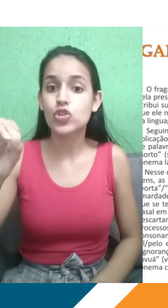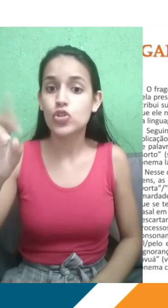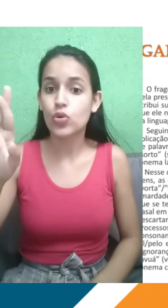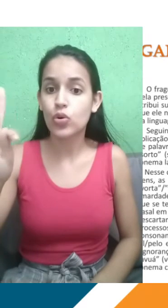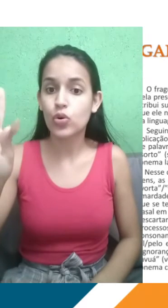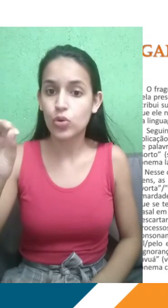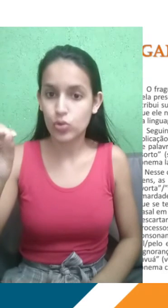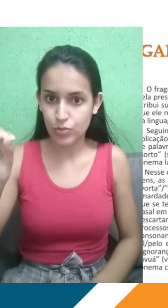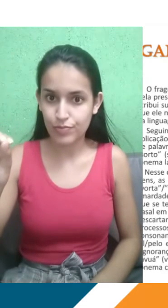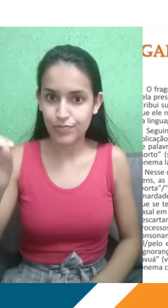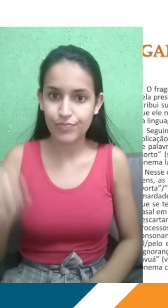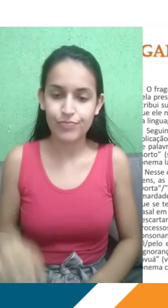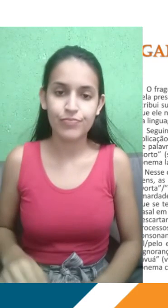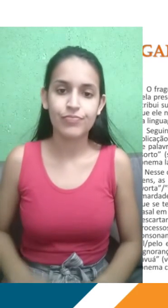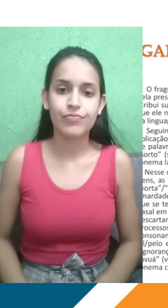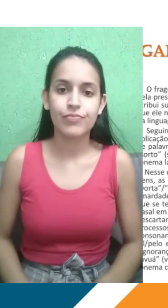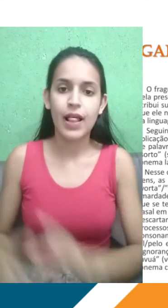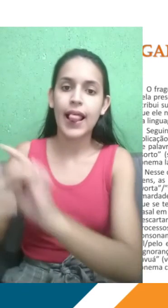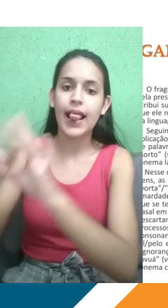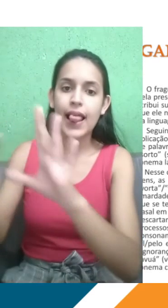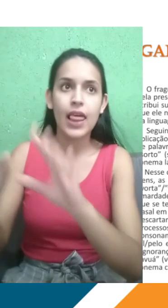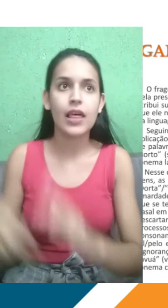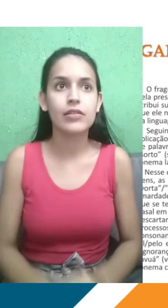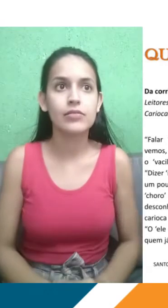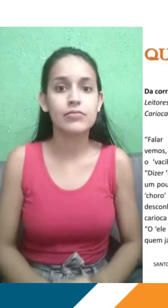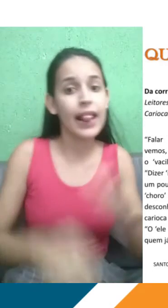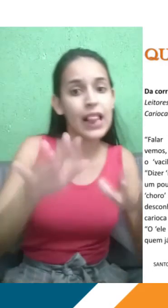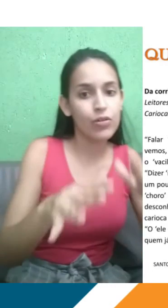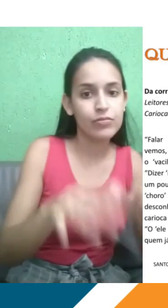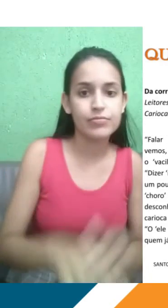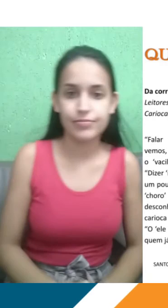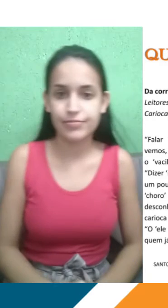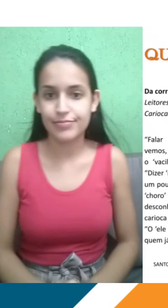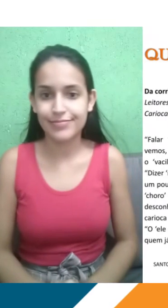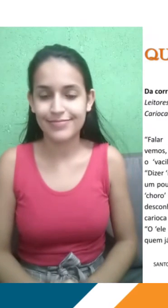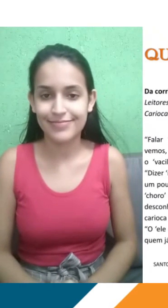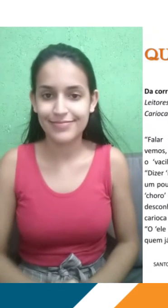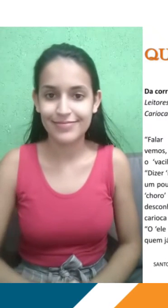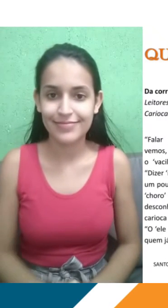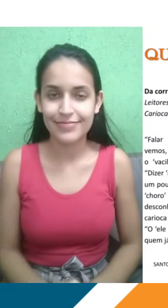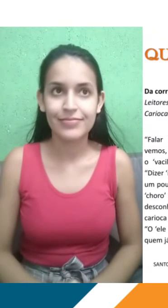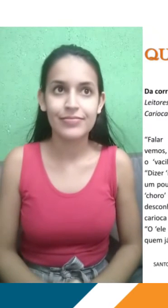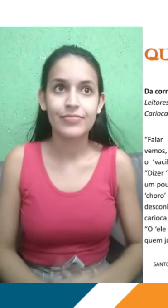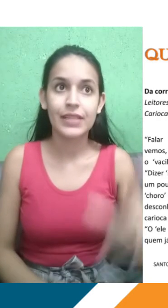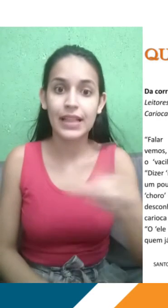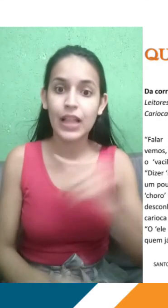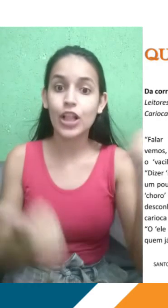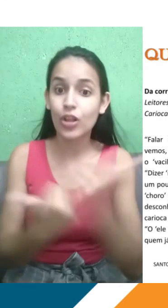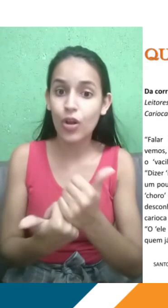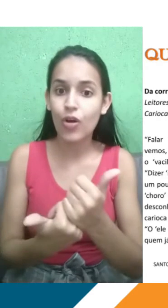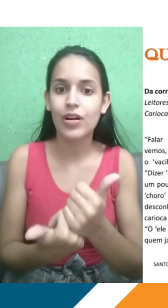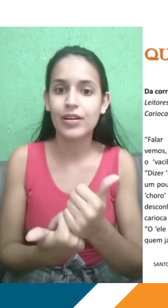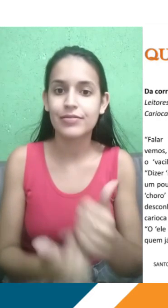questão. Se você quiser, pode pausar para ler com calma. Questão 2, Enem de 2016. Da